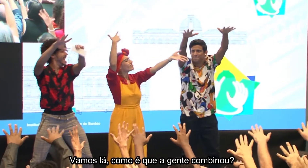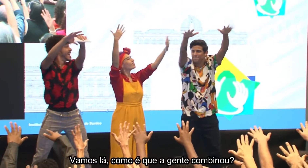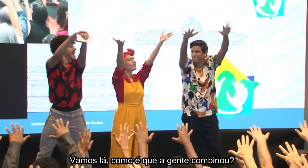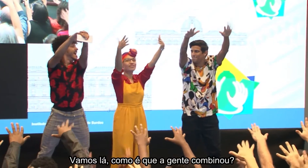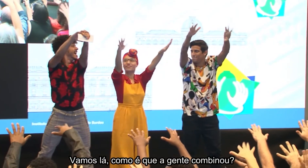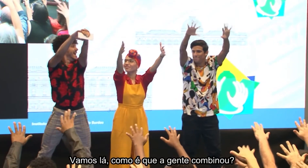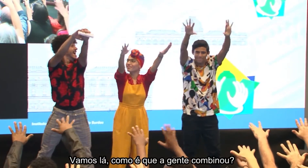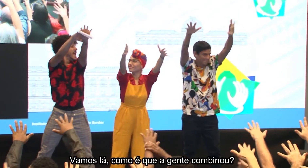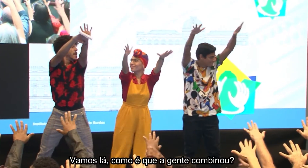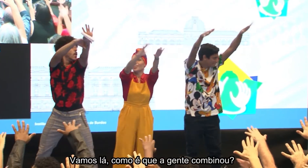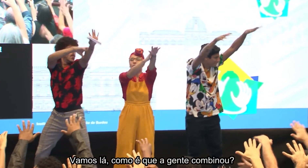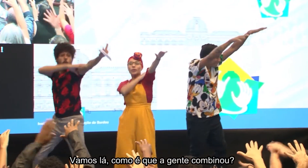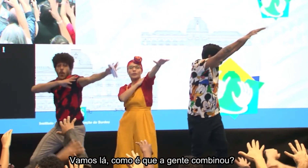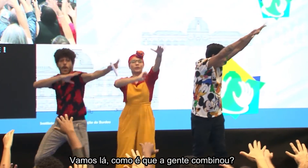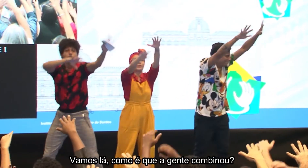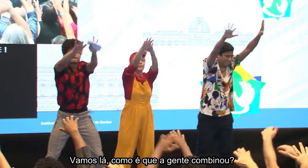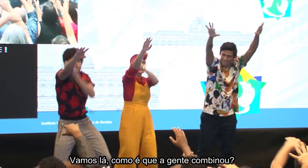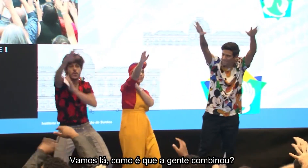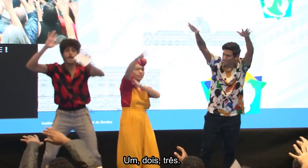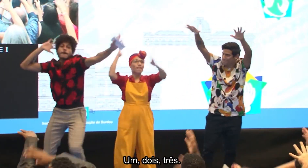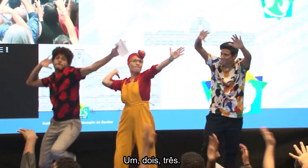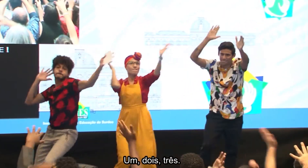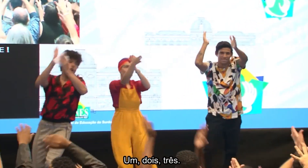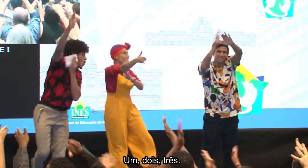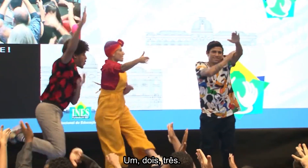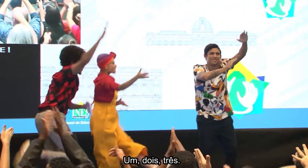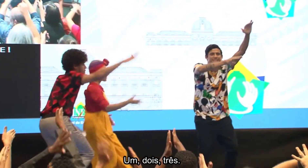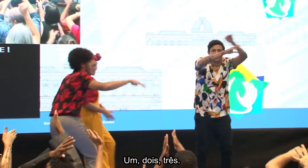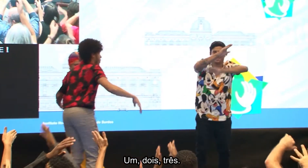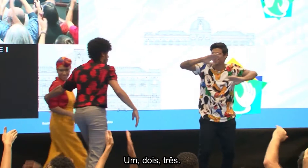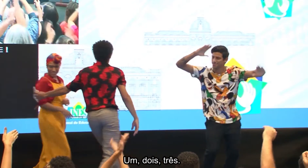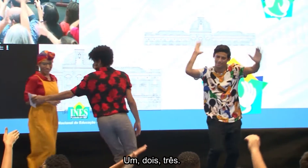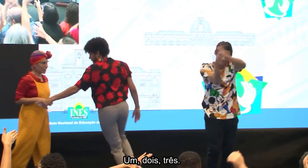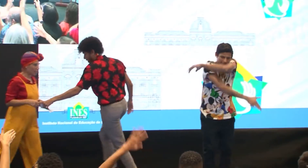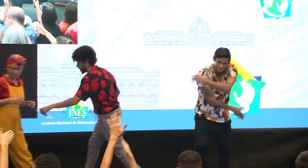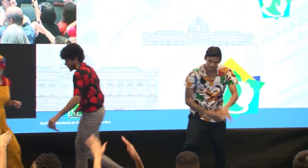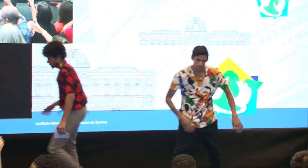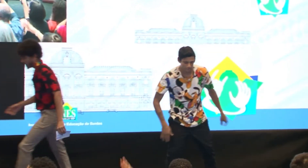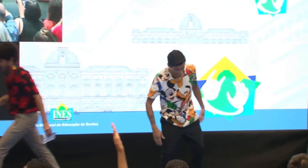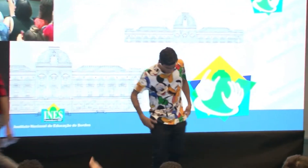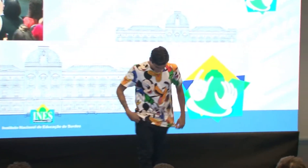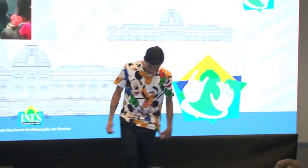Vamos lá, Vamos como é que a gente lá. combinou? Um, Um, dois, dois, três! três.